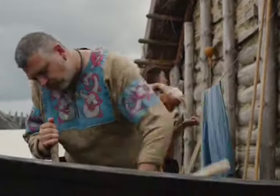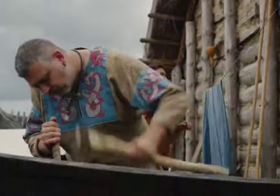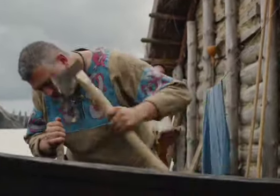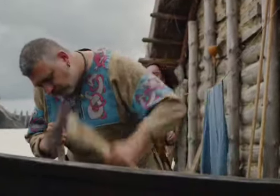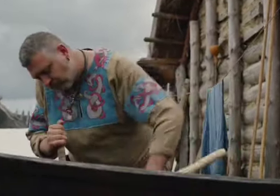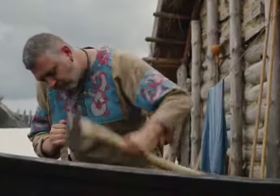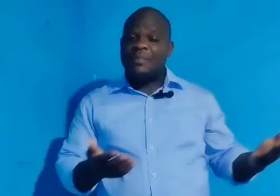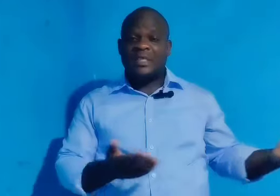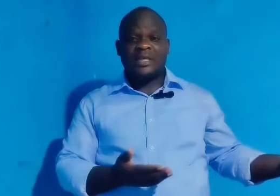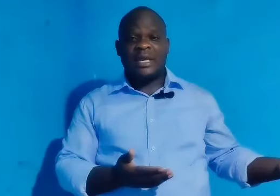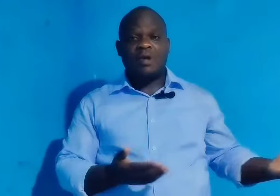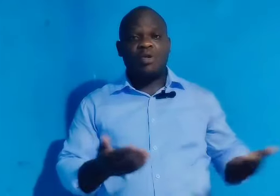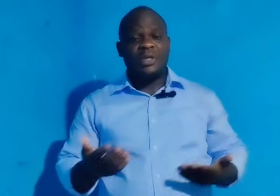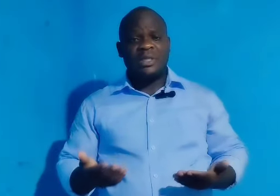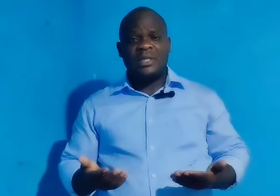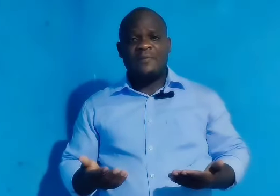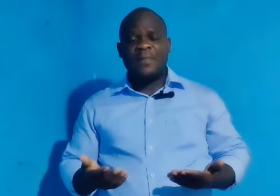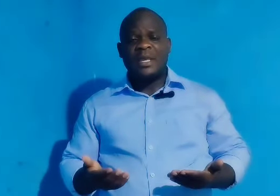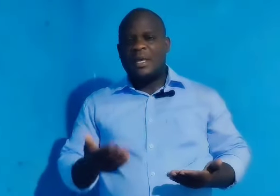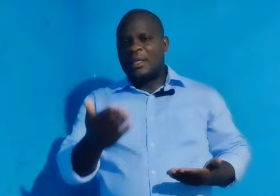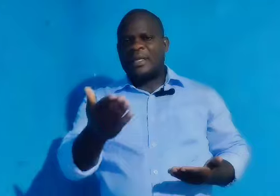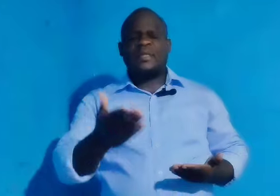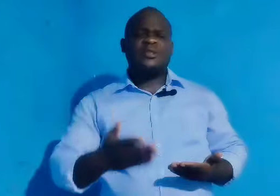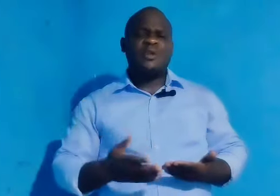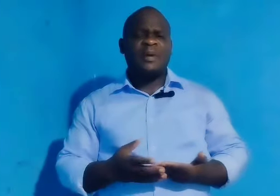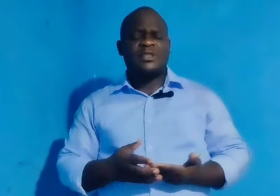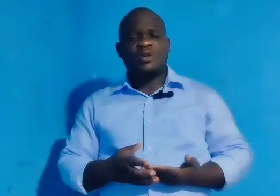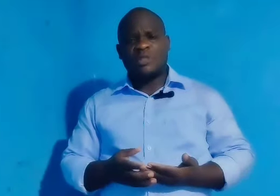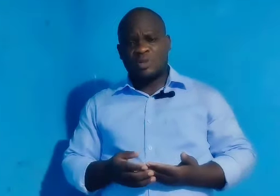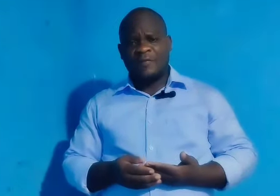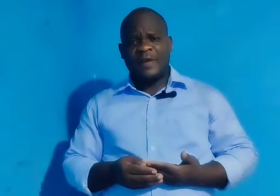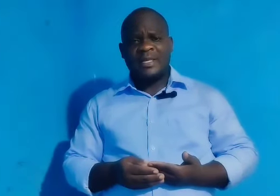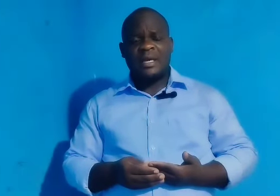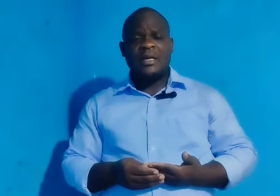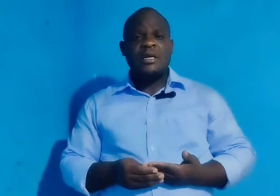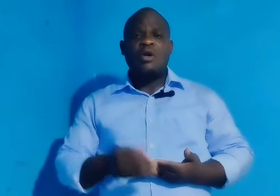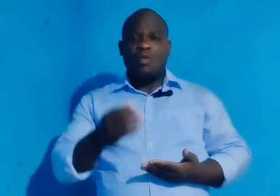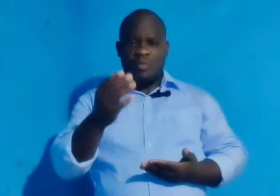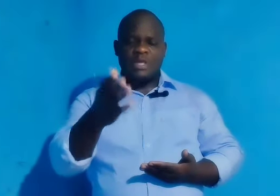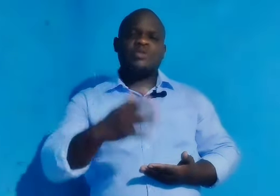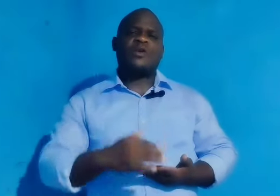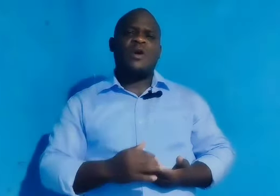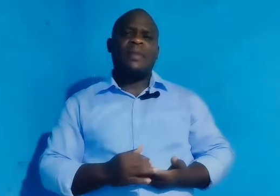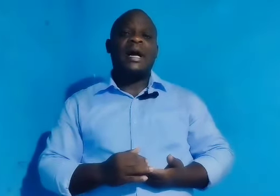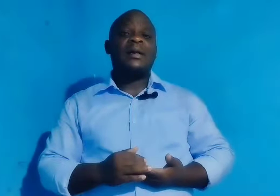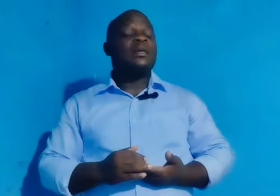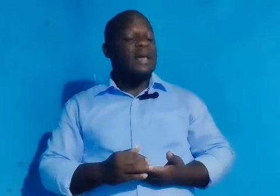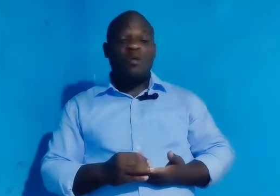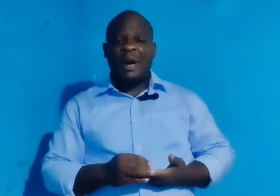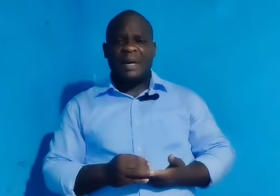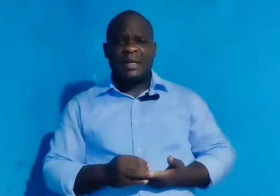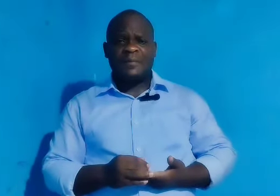Hatma ya biyashara yako ni nini Kila kitu ambacho unachokifanya, umejikuta kwamba kinakwama